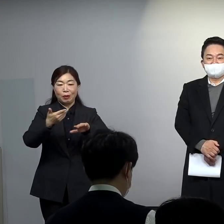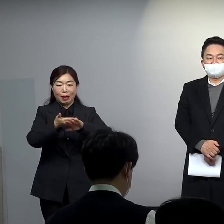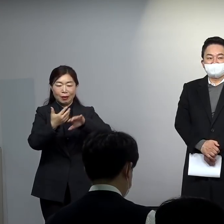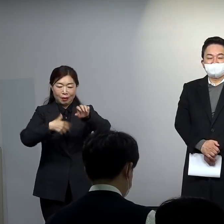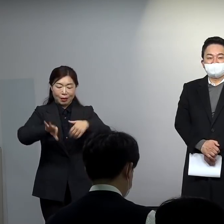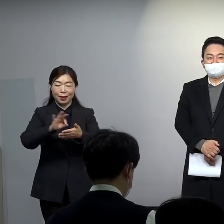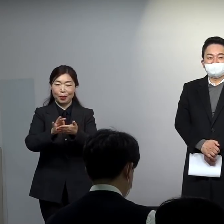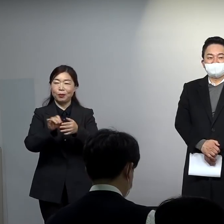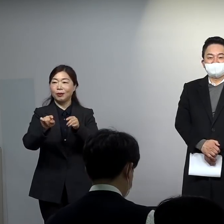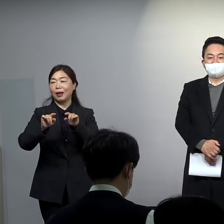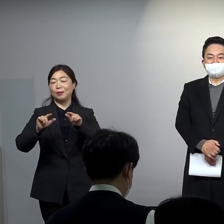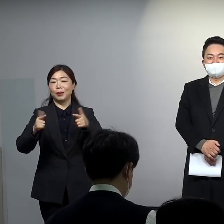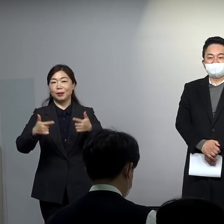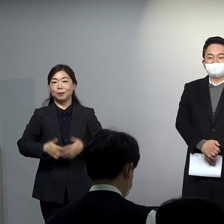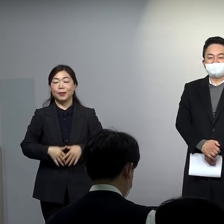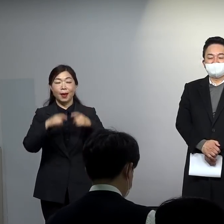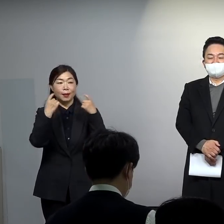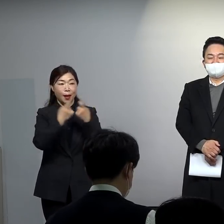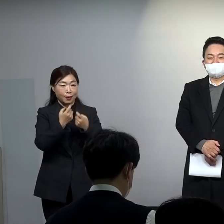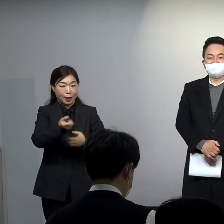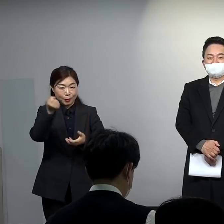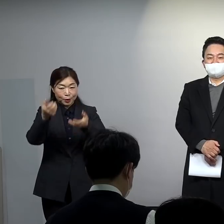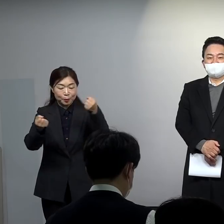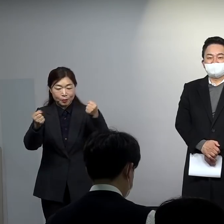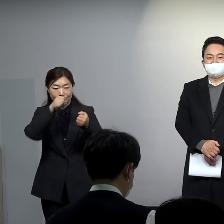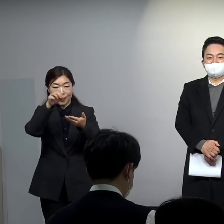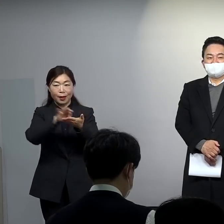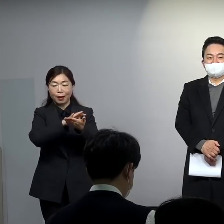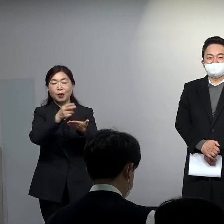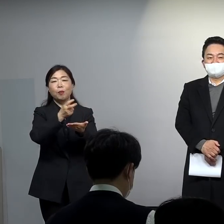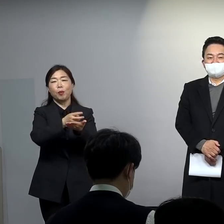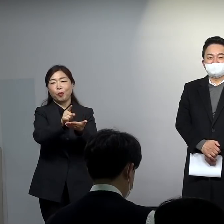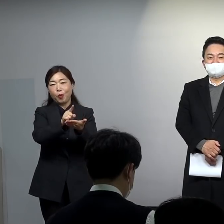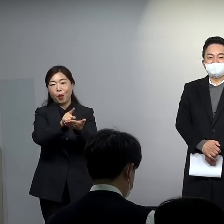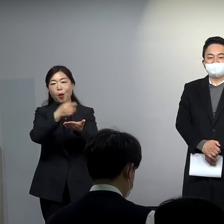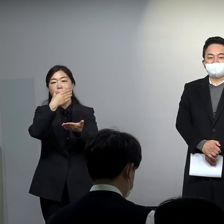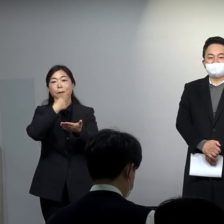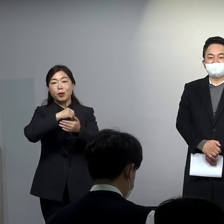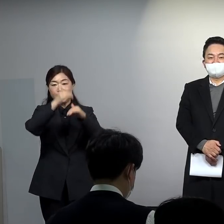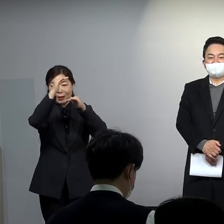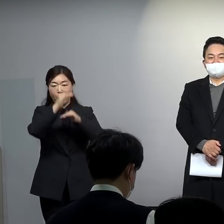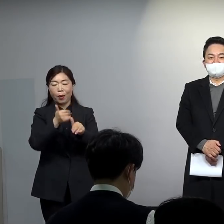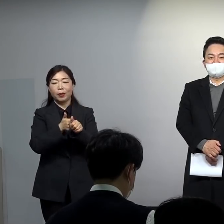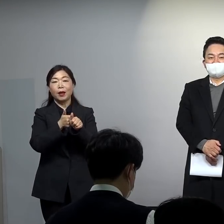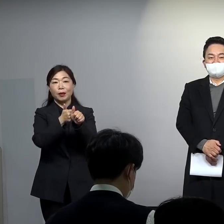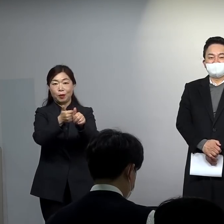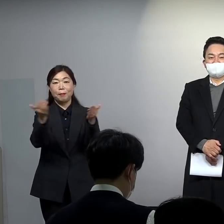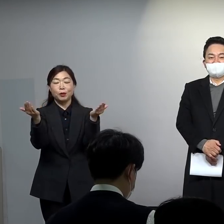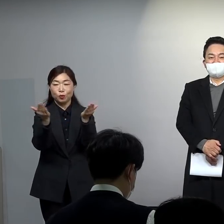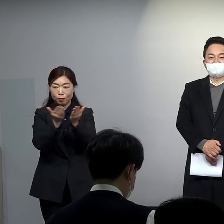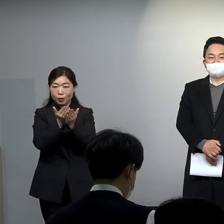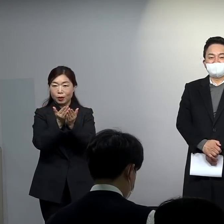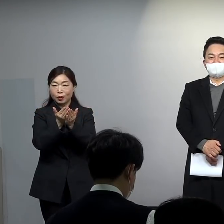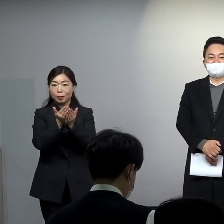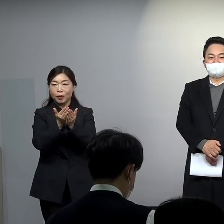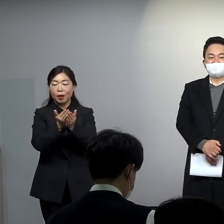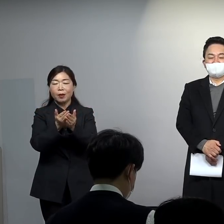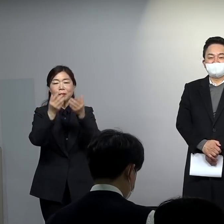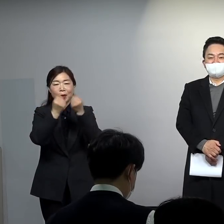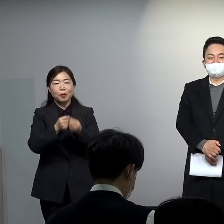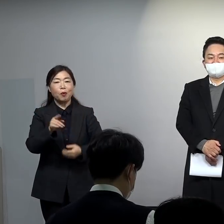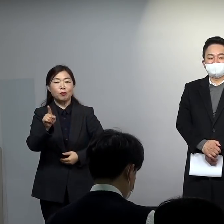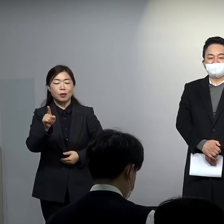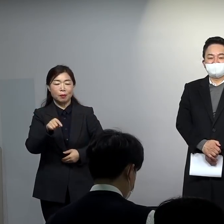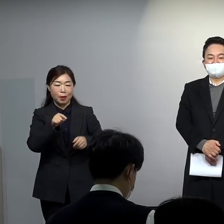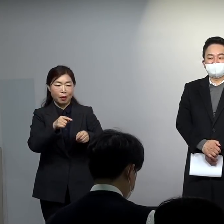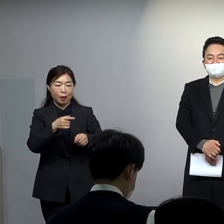아니고 각자가 그 복지 그 내용에 대해서 어떤 분은